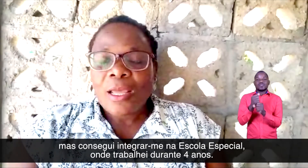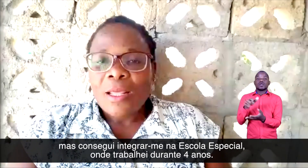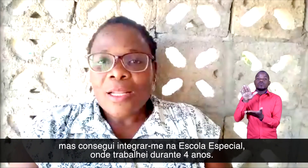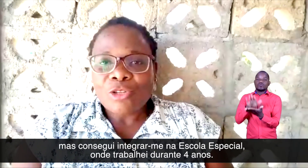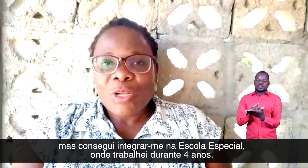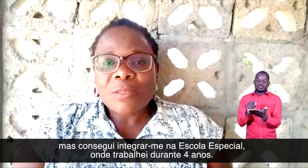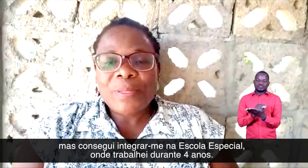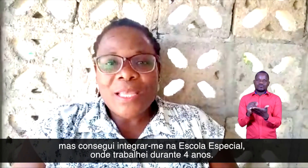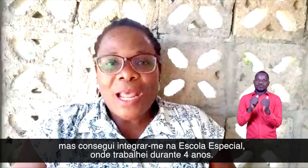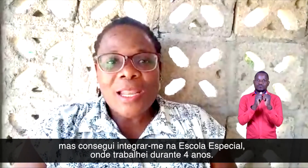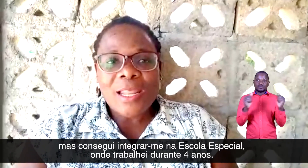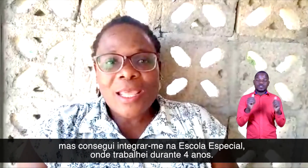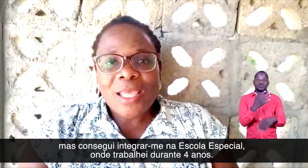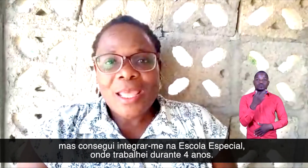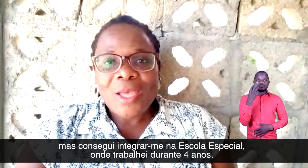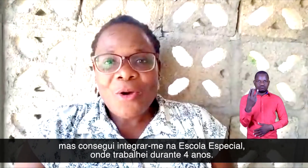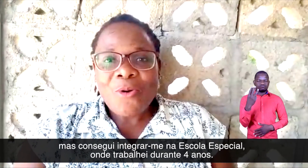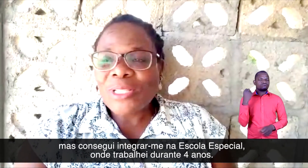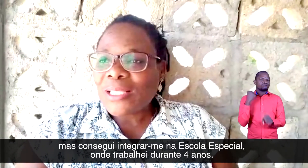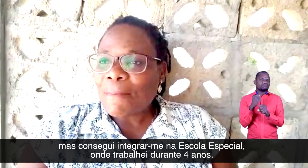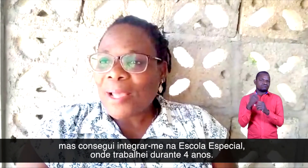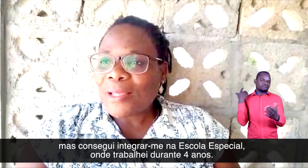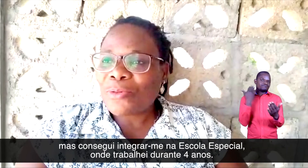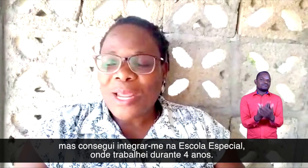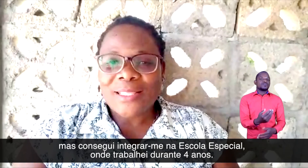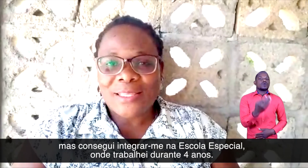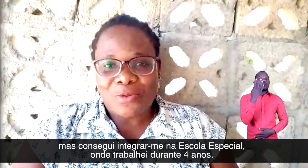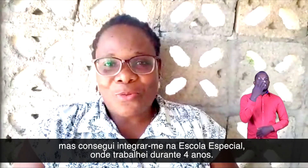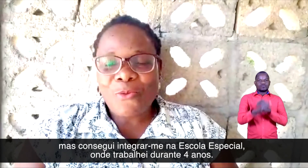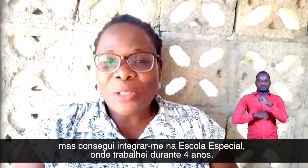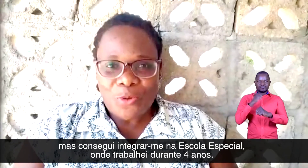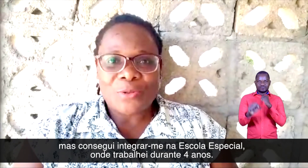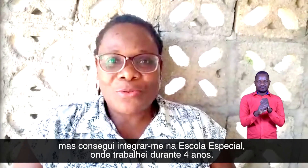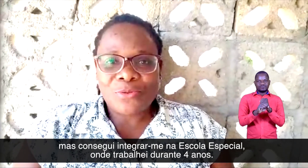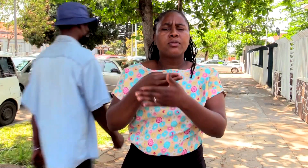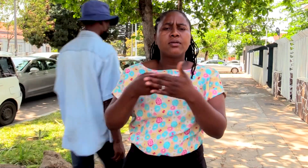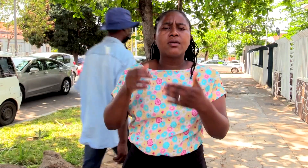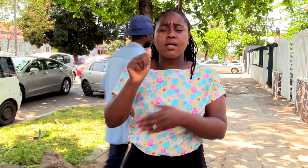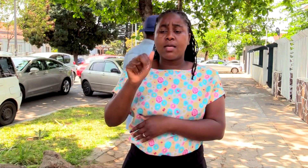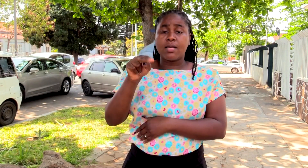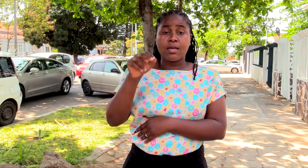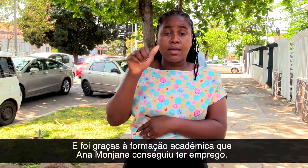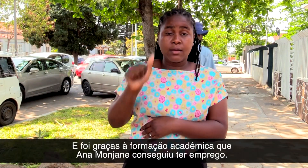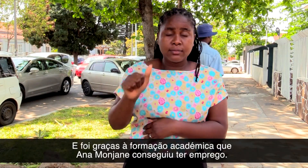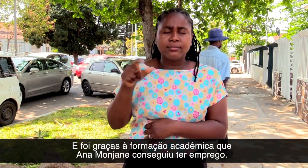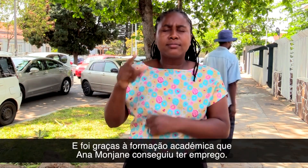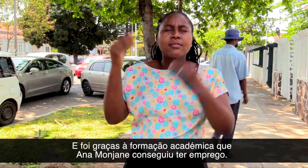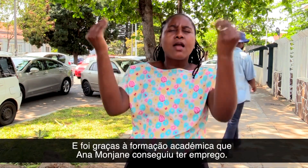na escola especial, onde trabalhei durante 4 anos. E foi graças à